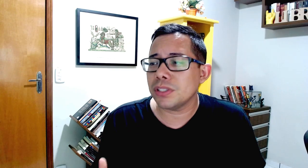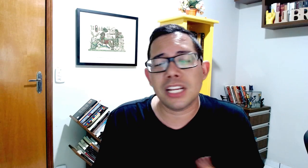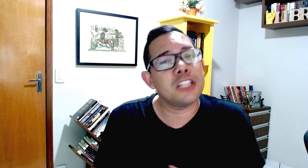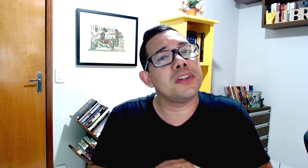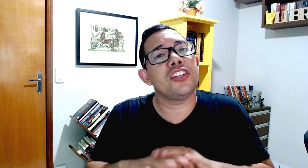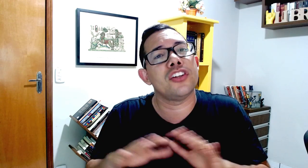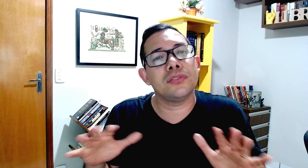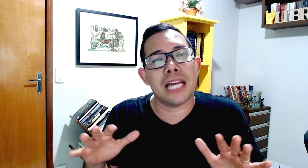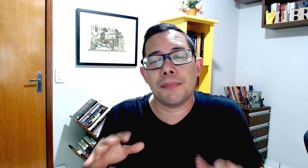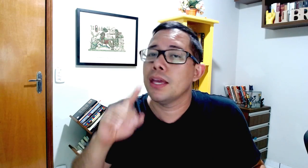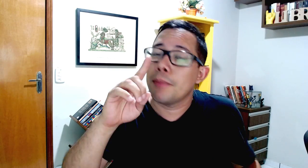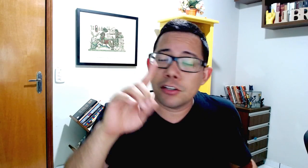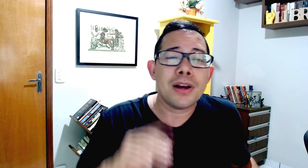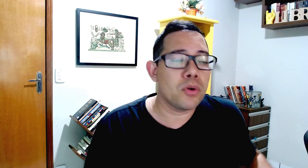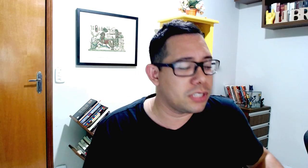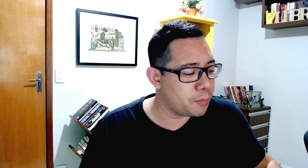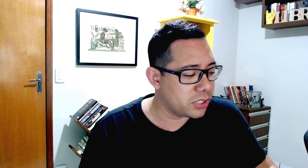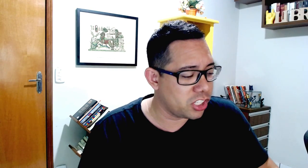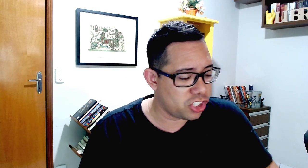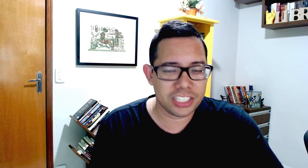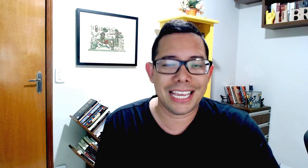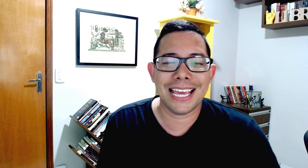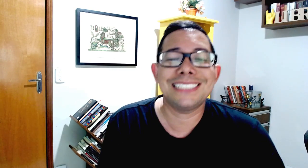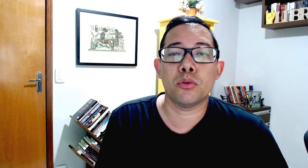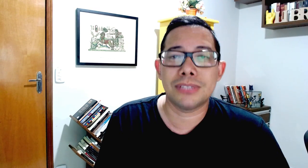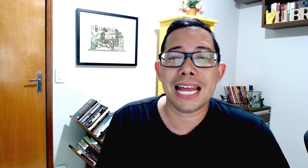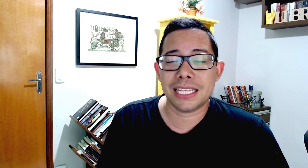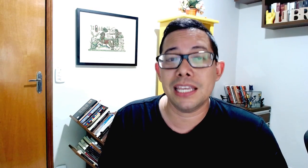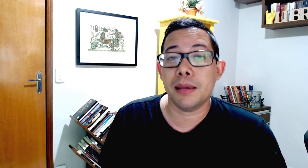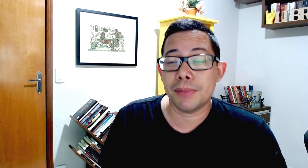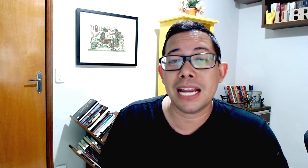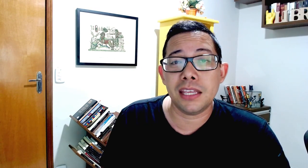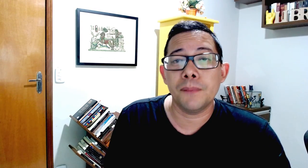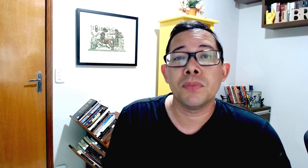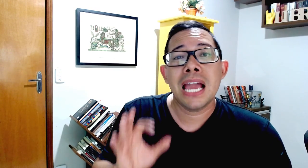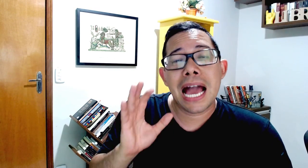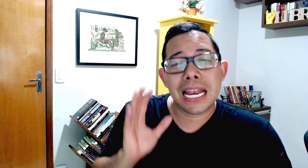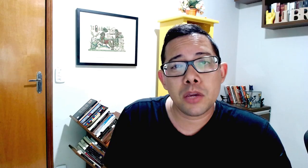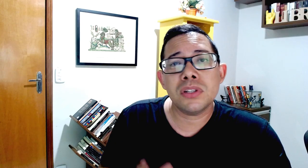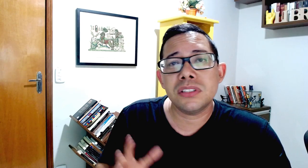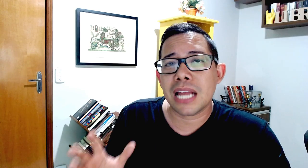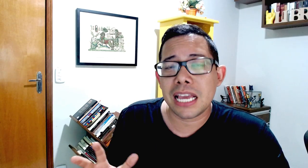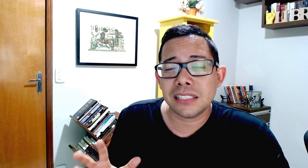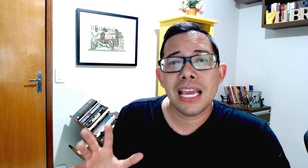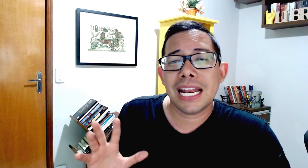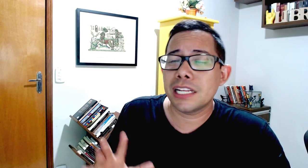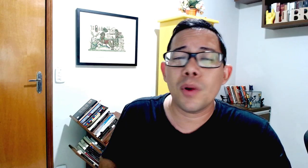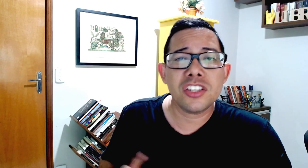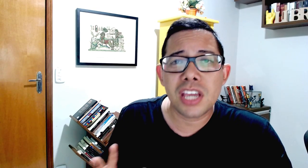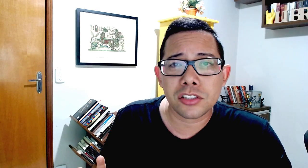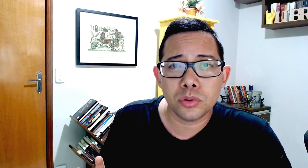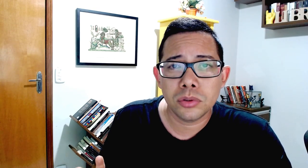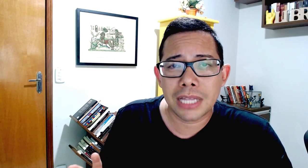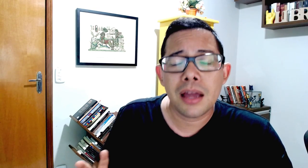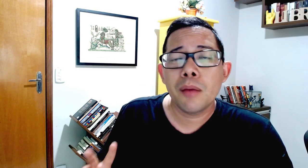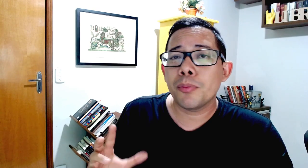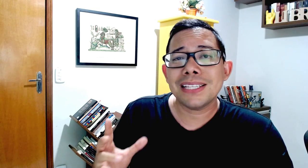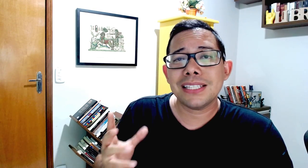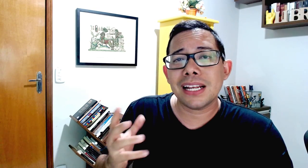parte da língua de sinais para gente almoçar Mas alguma coisa importante ressaltar aqui lembrar aqui a língua de sinais ela não é Jetta por